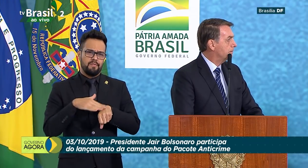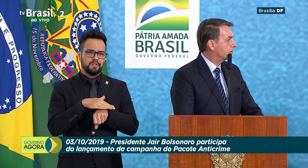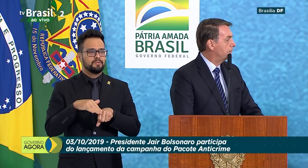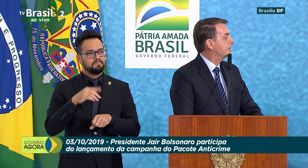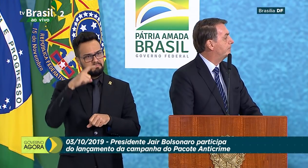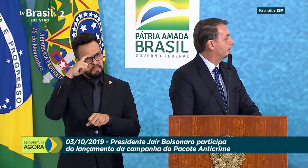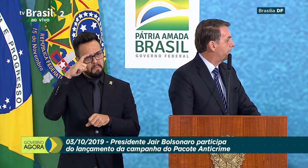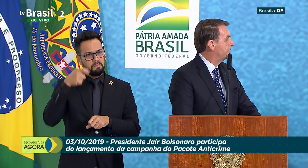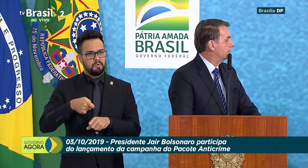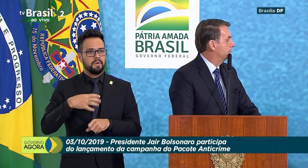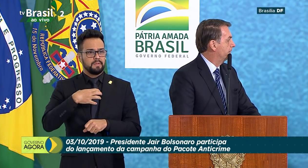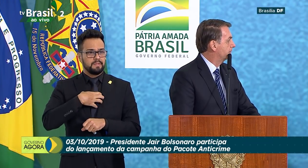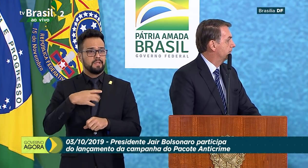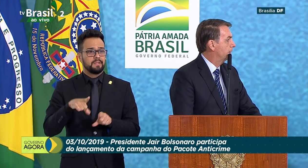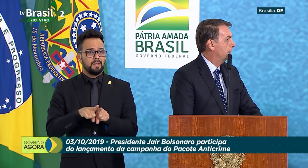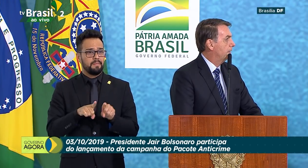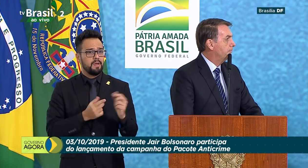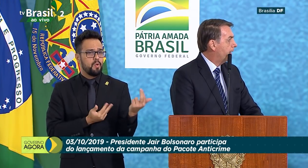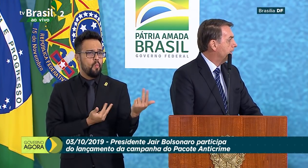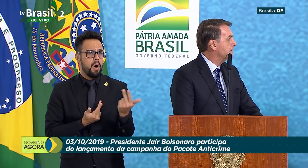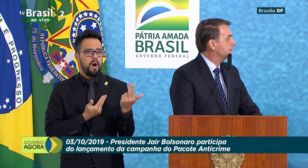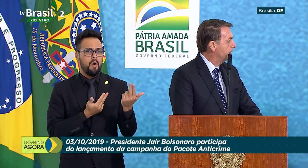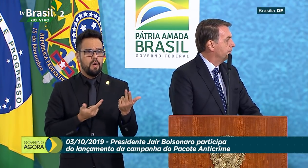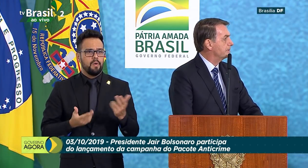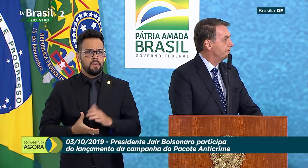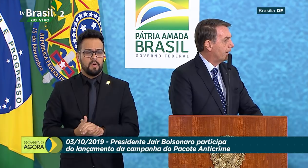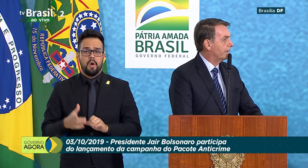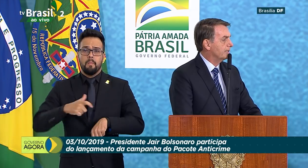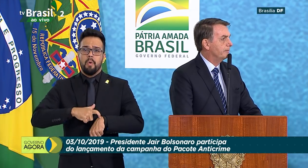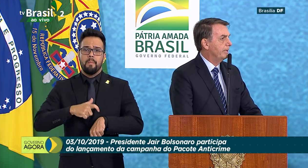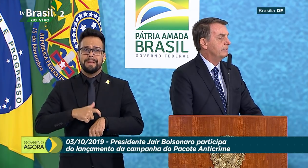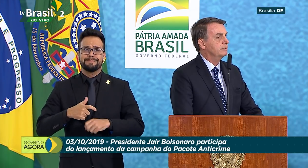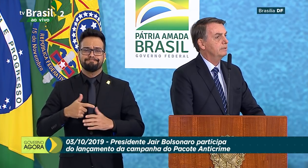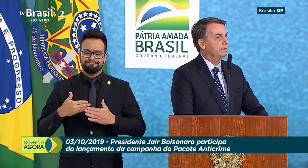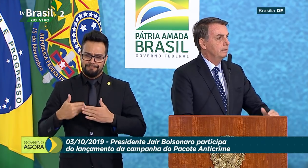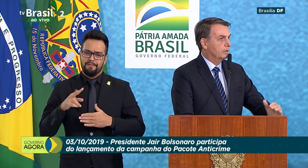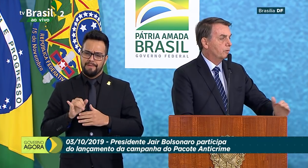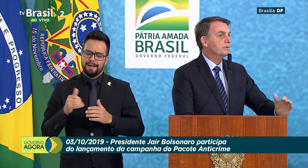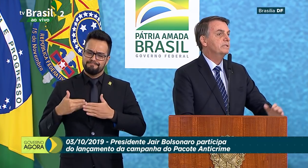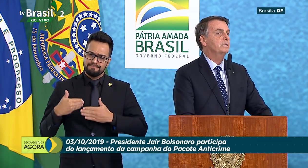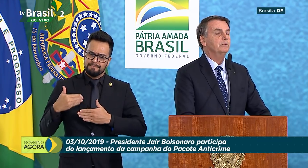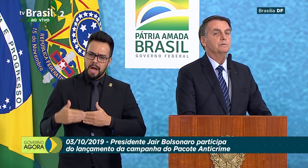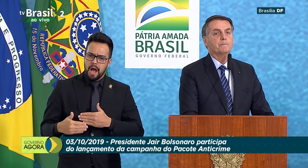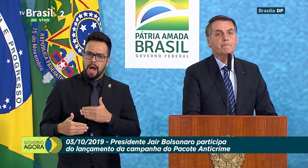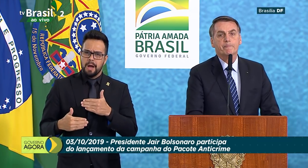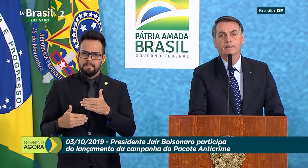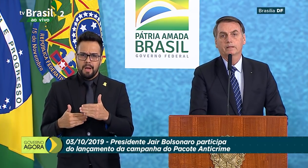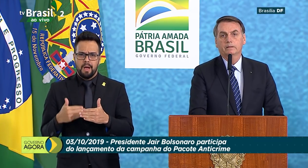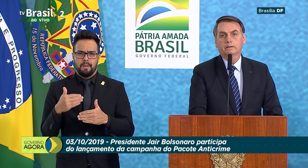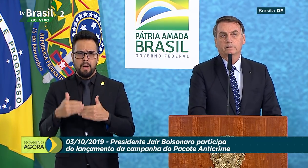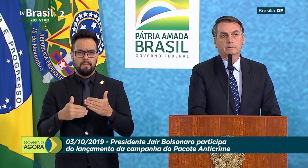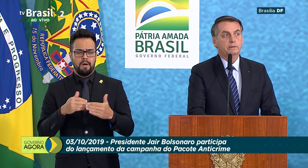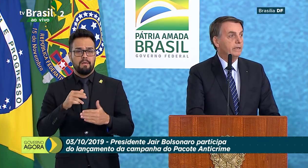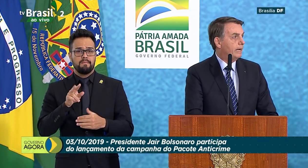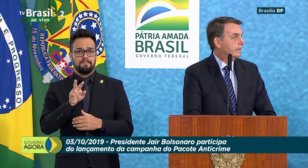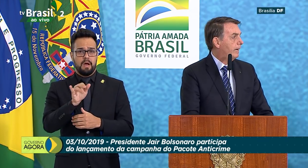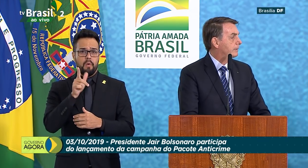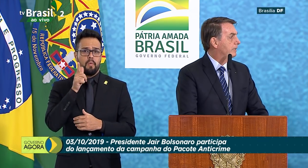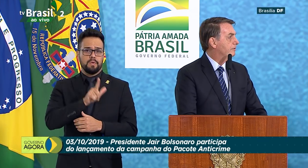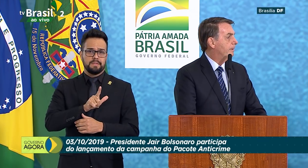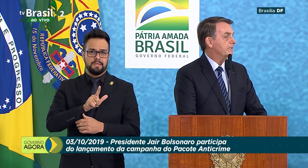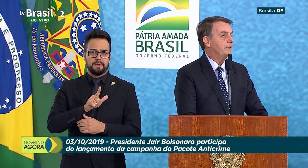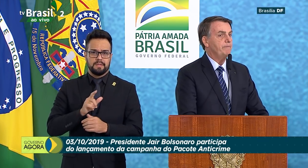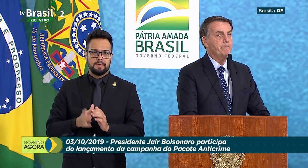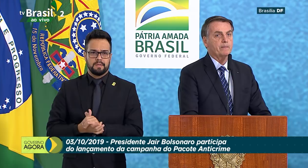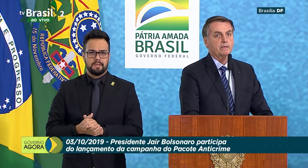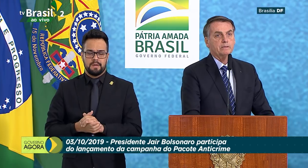que somos impotentes em algum momento, mas estamos vagarosamente conseguindo ganhar a guerra